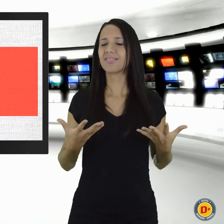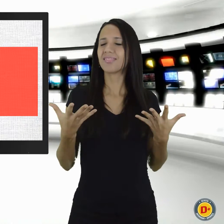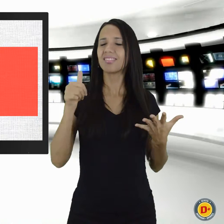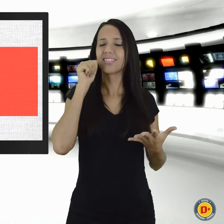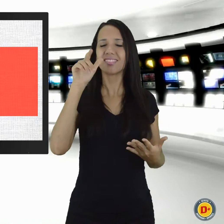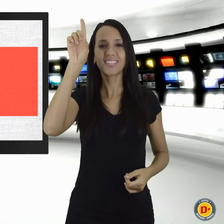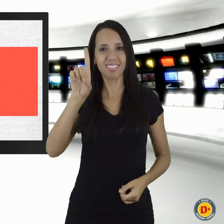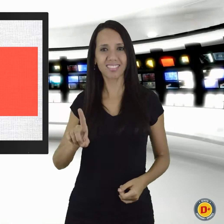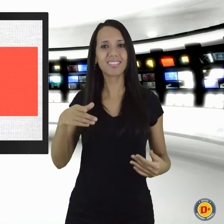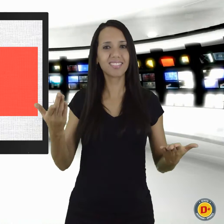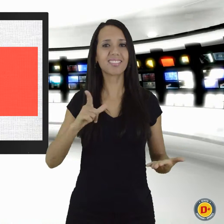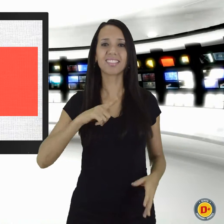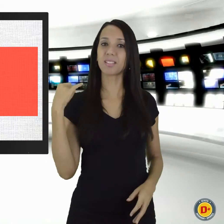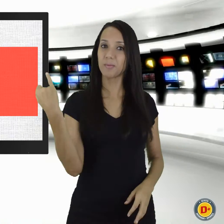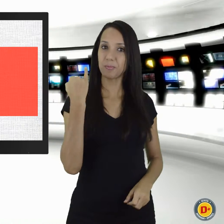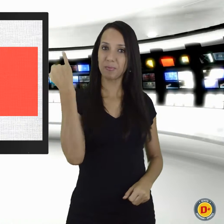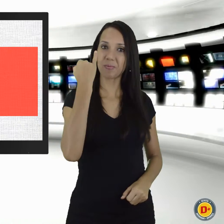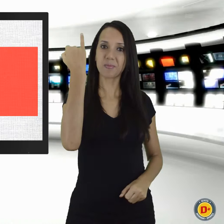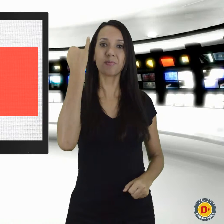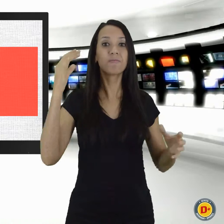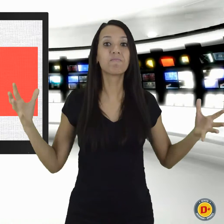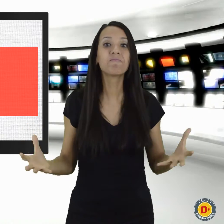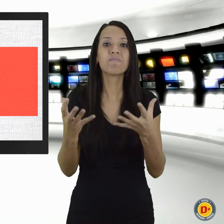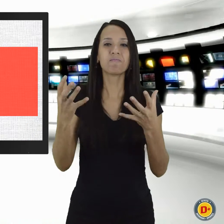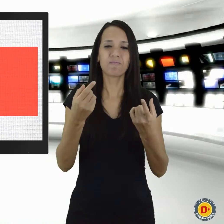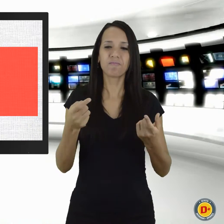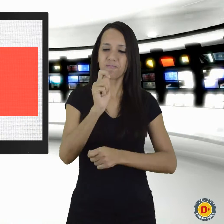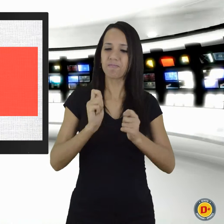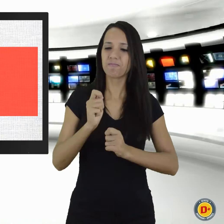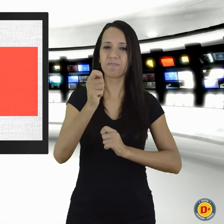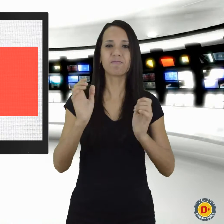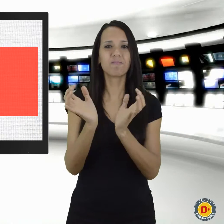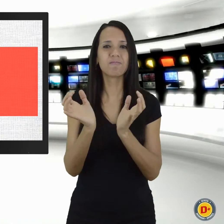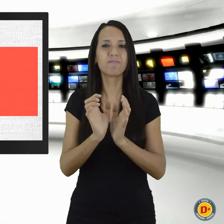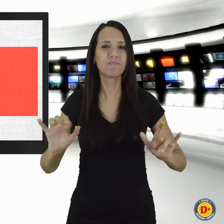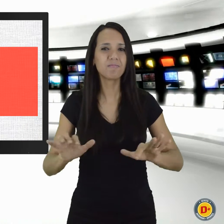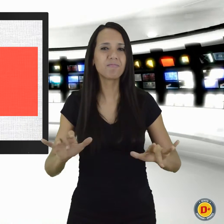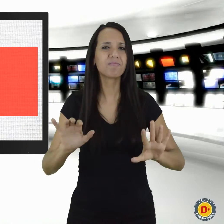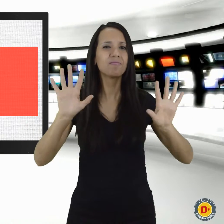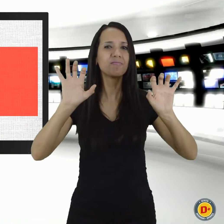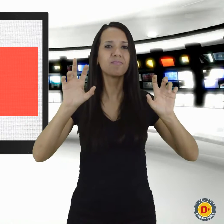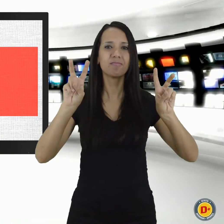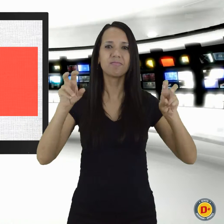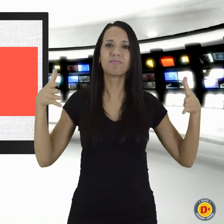Contudo, o importante é enfatizar que a banda não interpreta exclusivamente temas relacionados à deficiência. Até porque isso